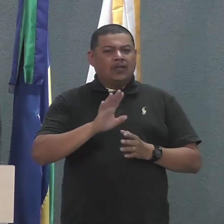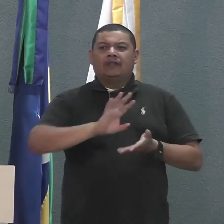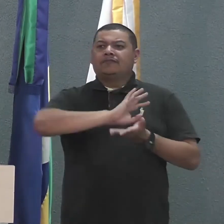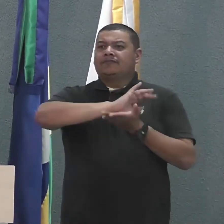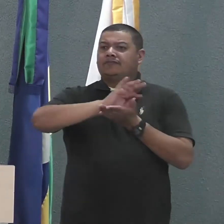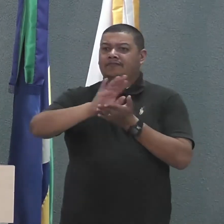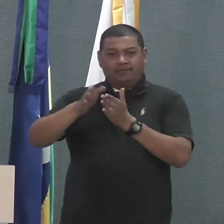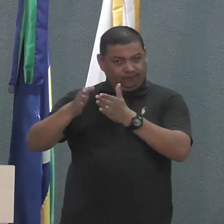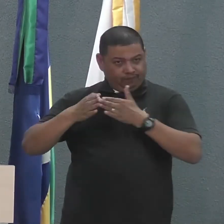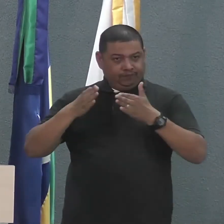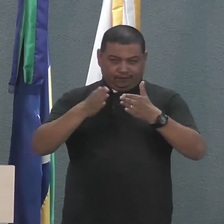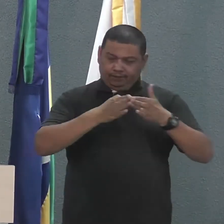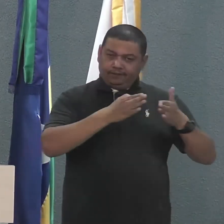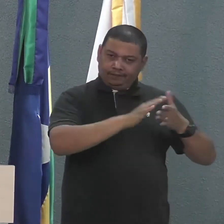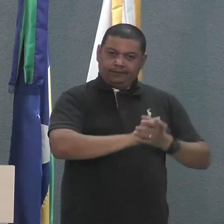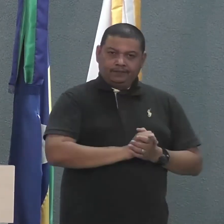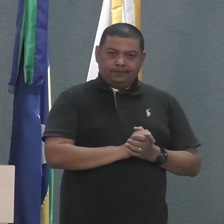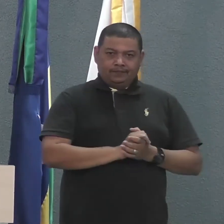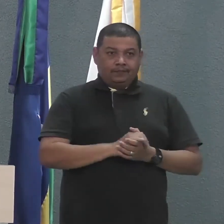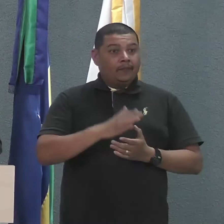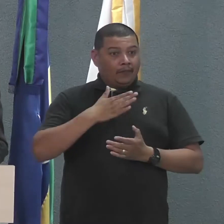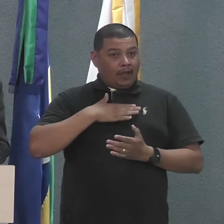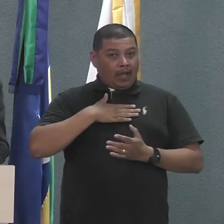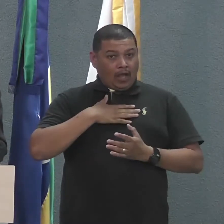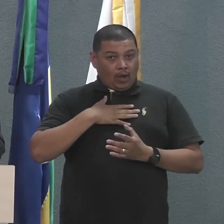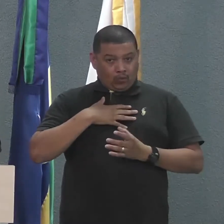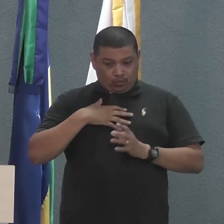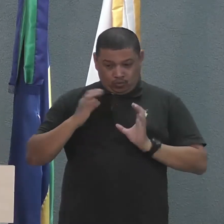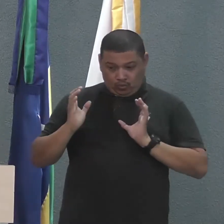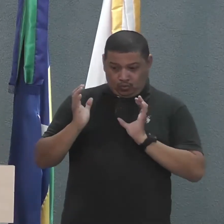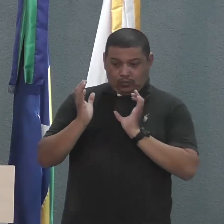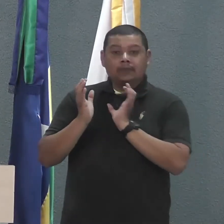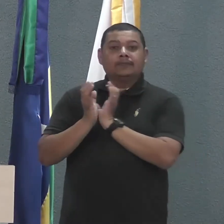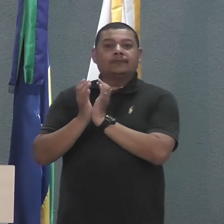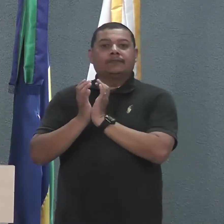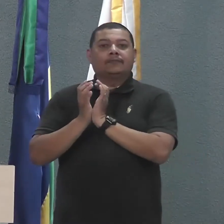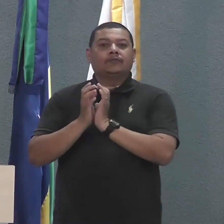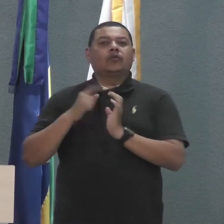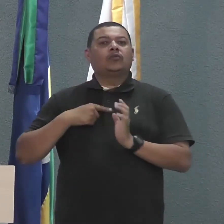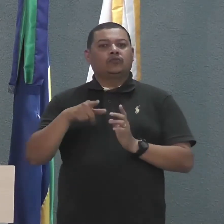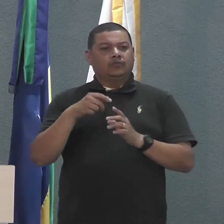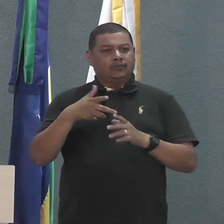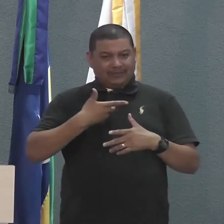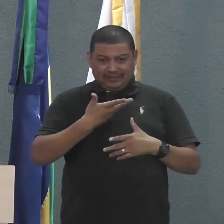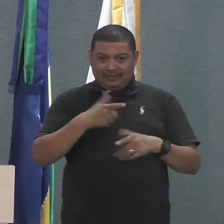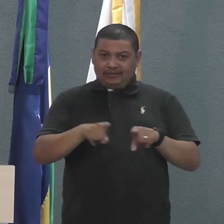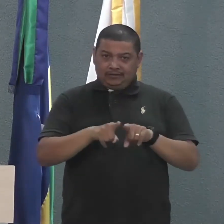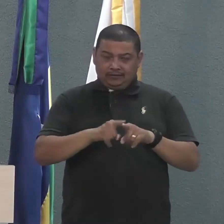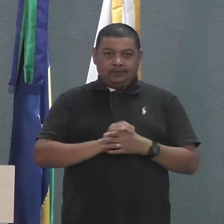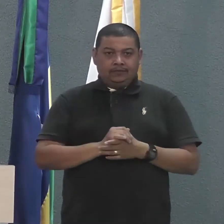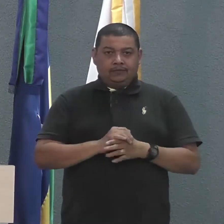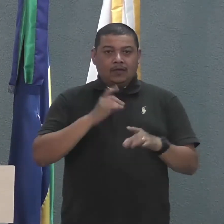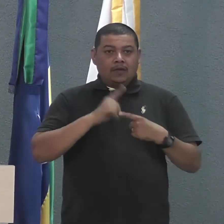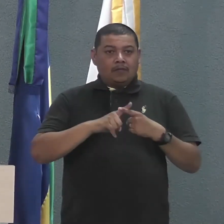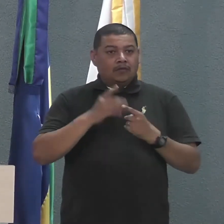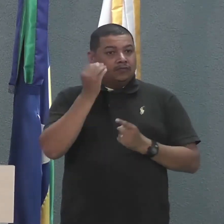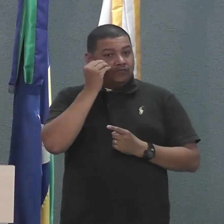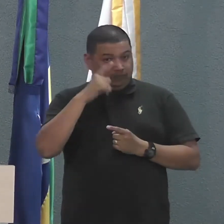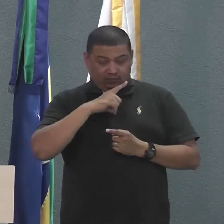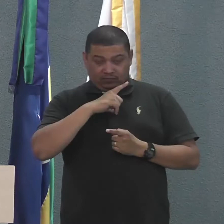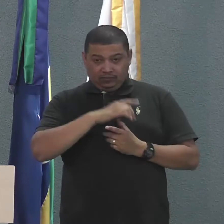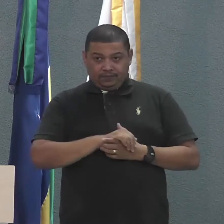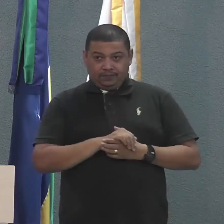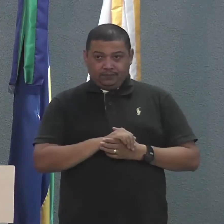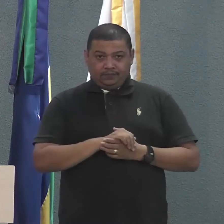senador Marcos Rogério, eu que faço parte também do mesmo partido, o Democratas, para que acompanhasse de perto esse projeto.